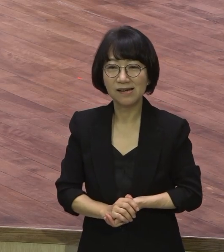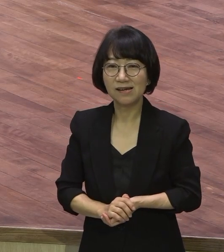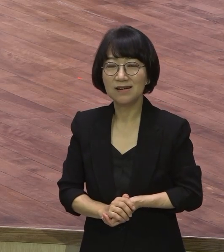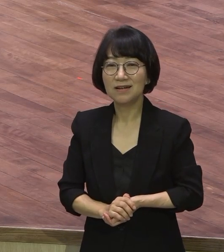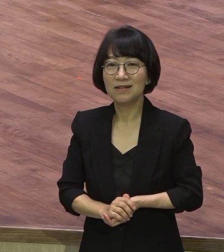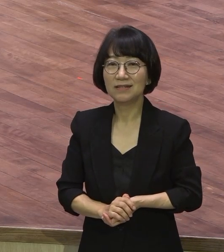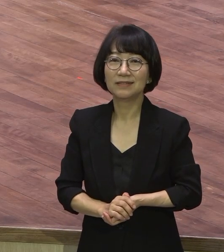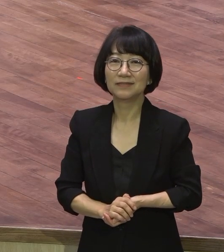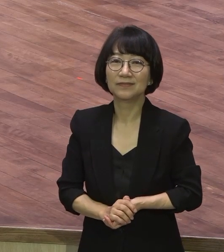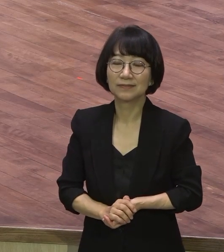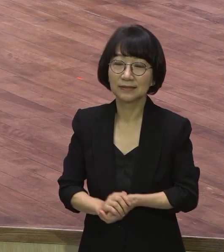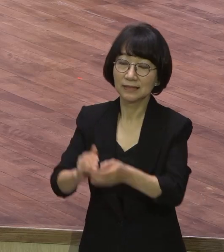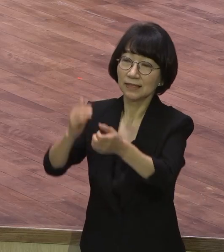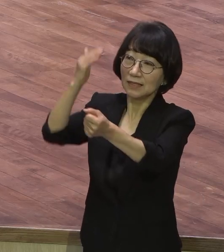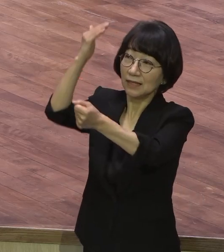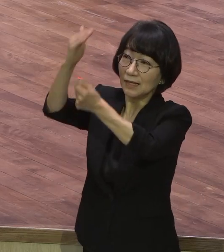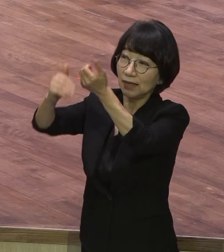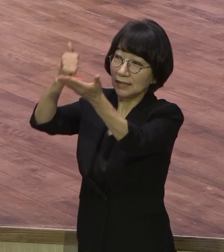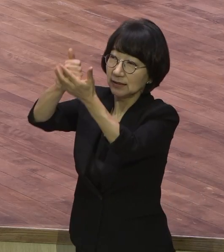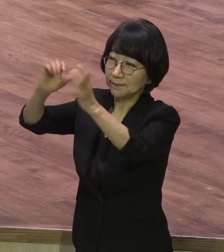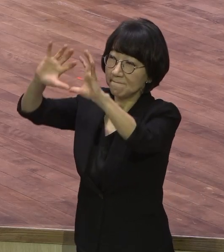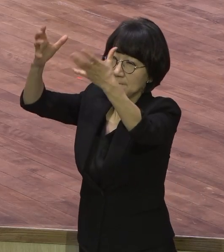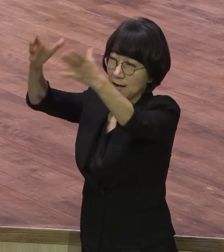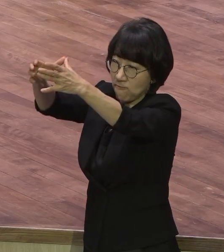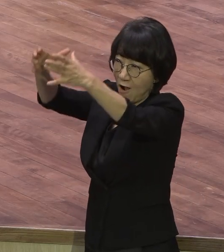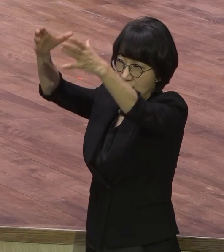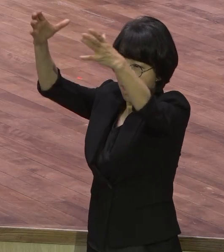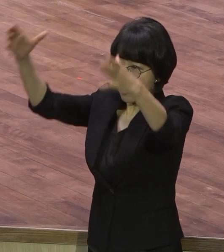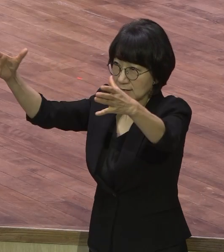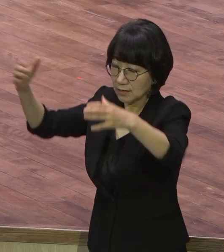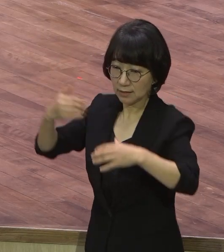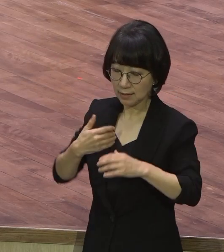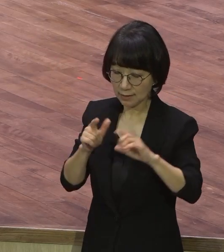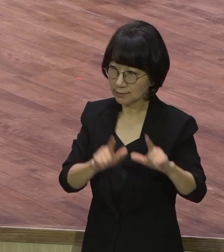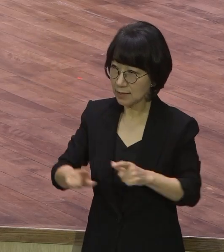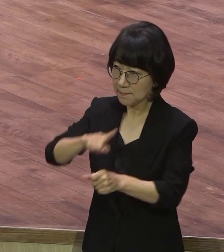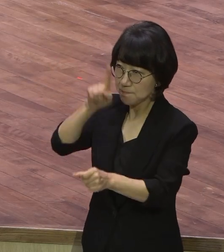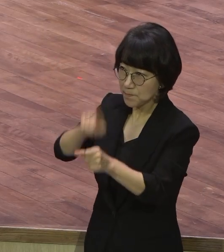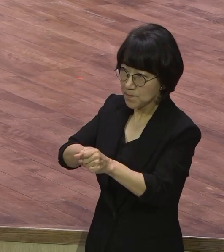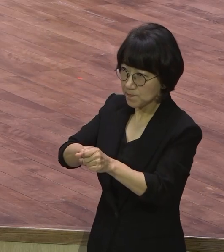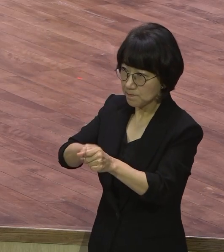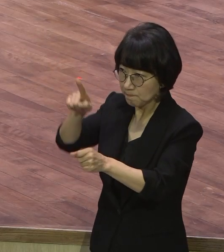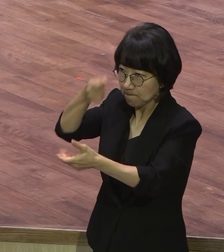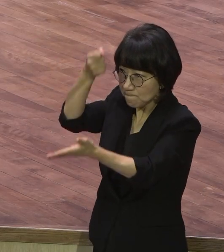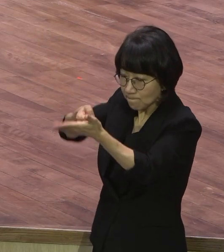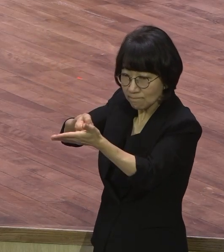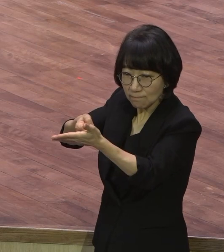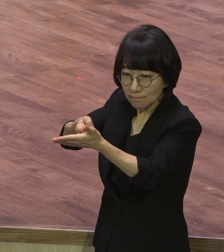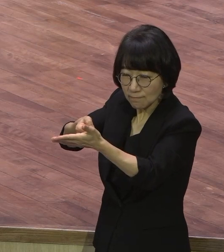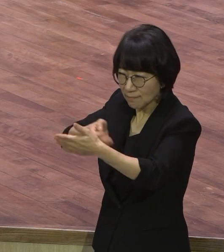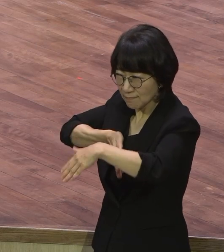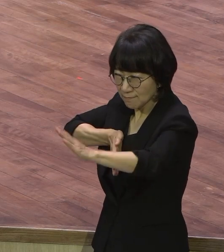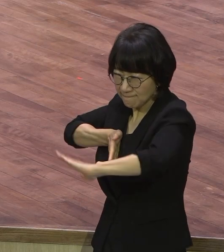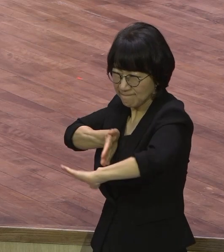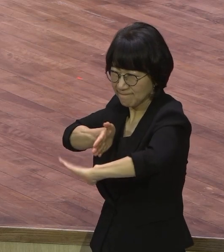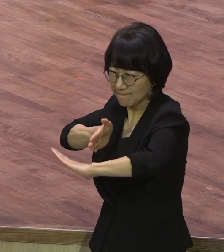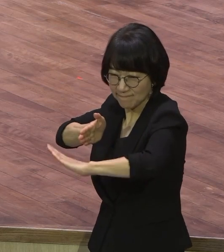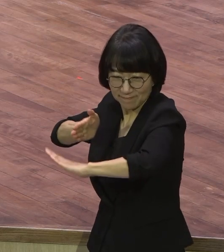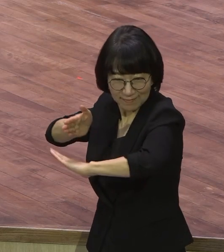오직 하나의 나라 확장에 인생의 초점을 맞추는 것 이게 좁은 길이에요. 내 인생의